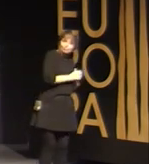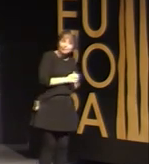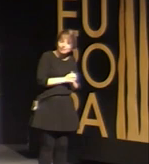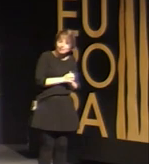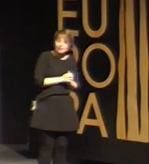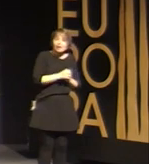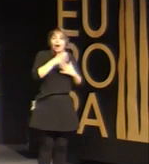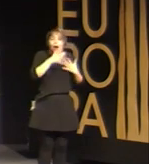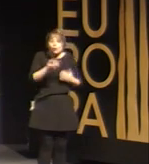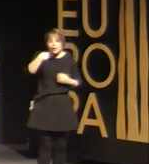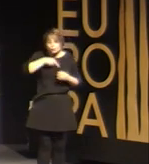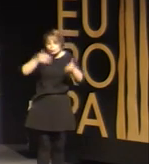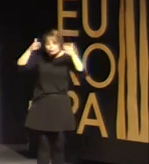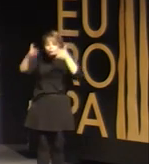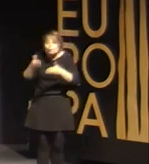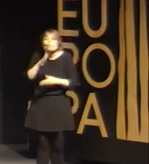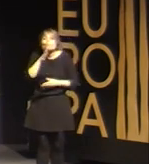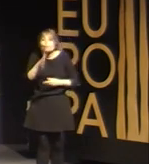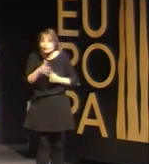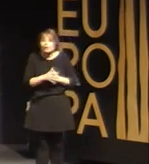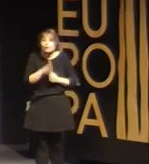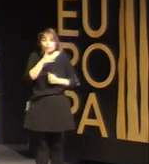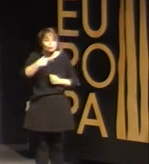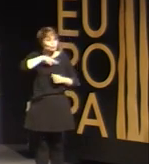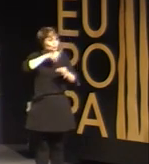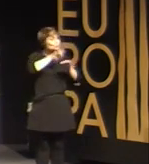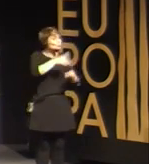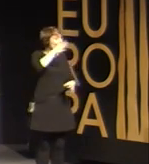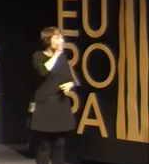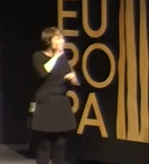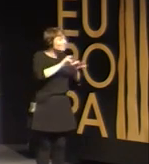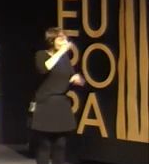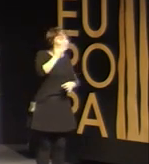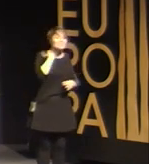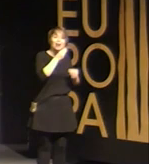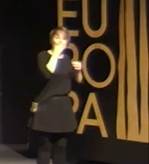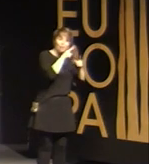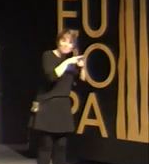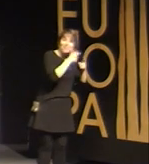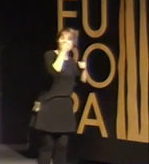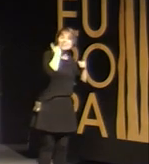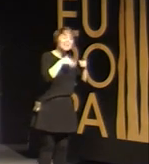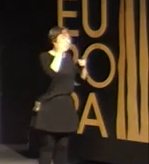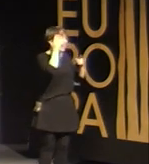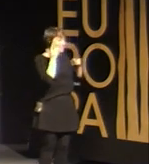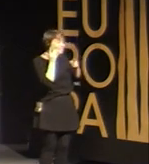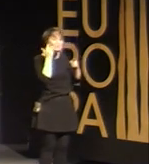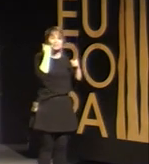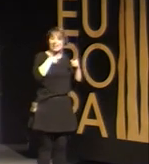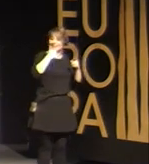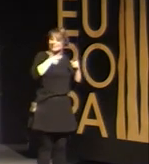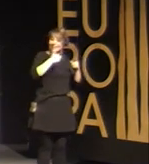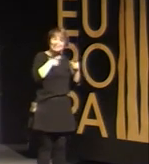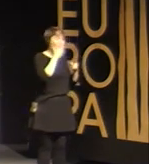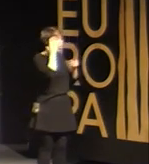nos estamos dedicando ahora esto porque porque somos suertudos porque ya tenemos comida porque ya estamos limpios porque tenemos